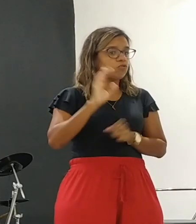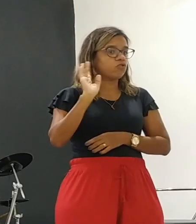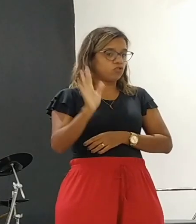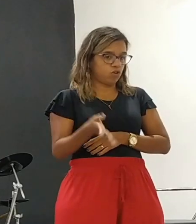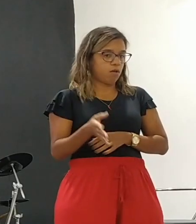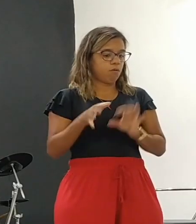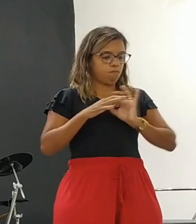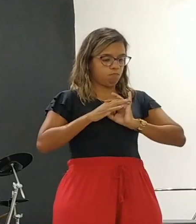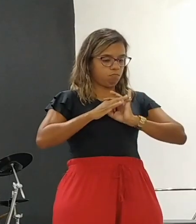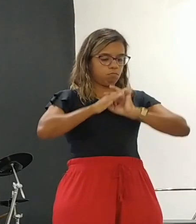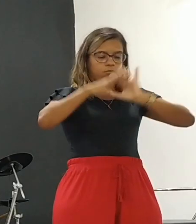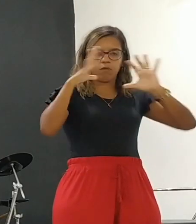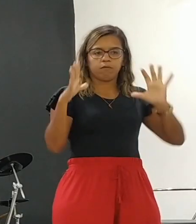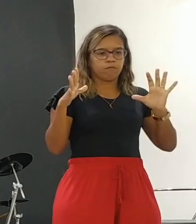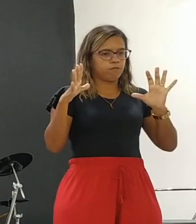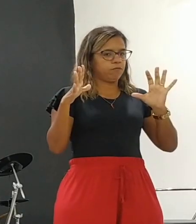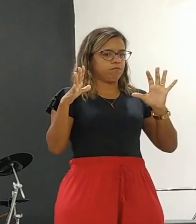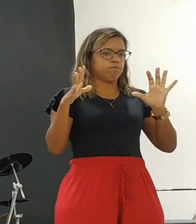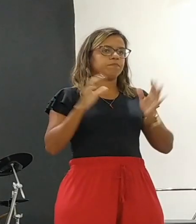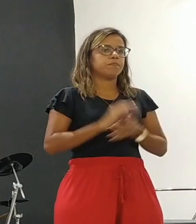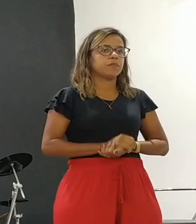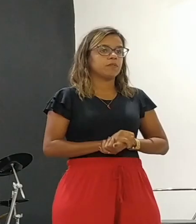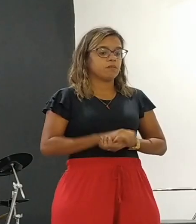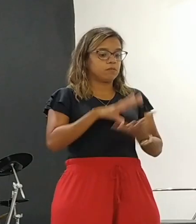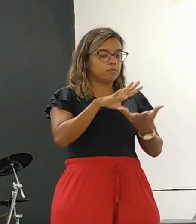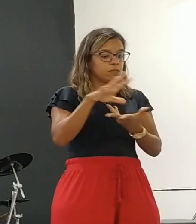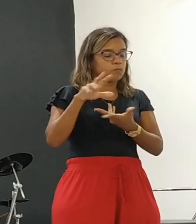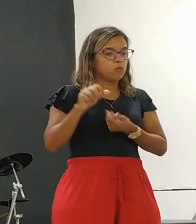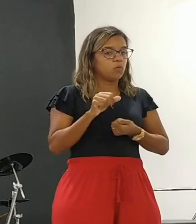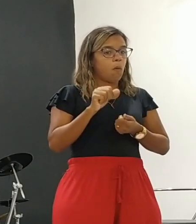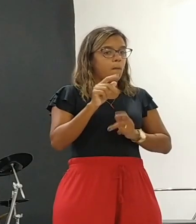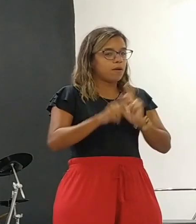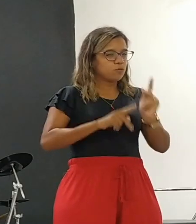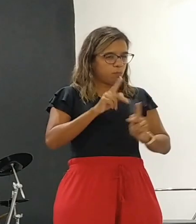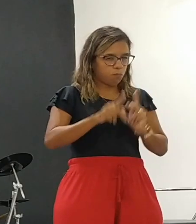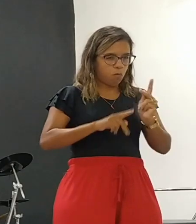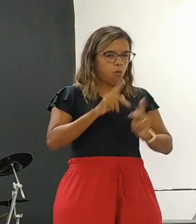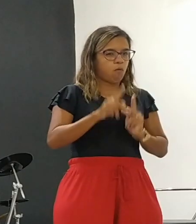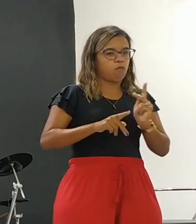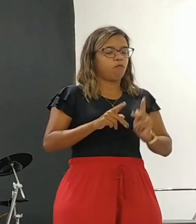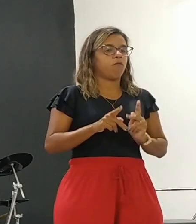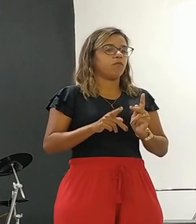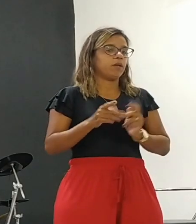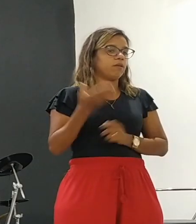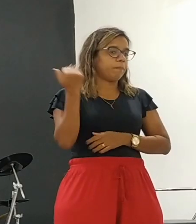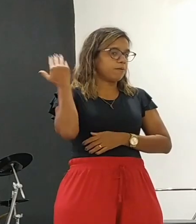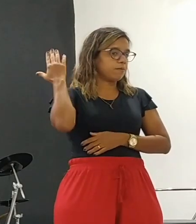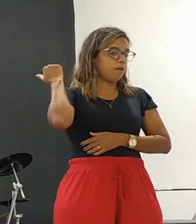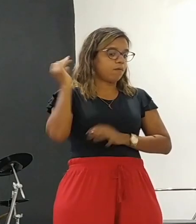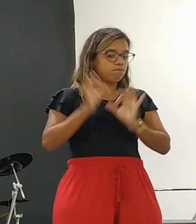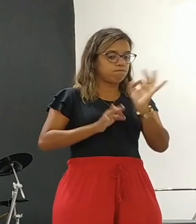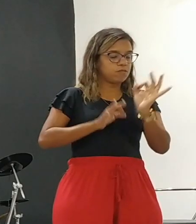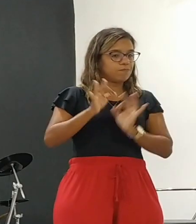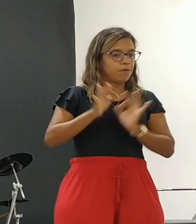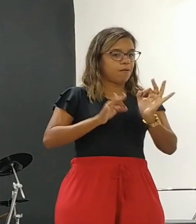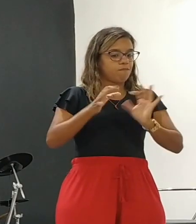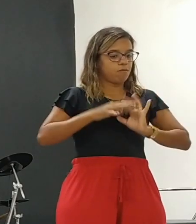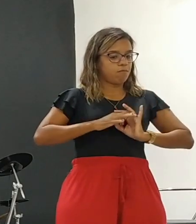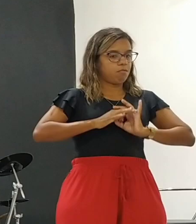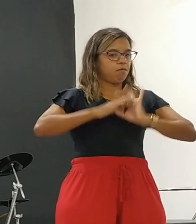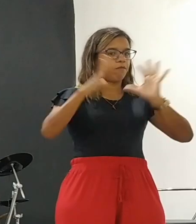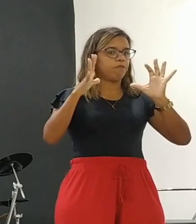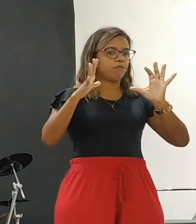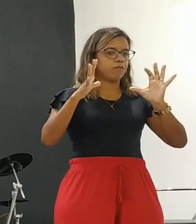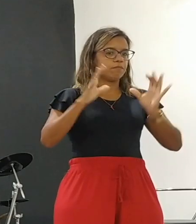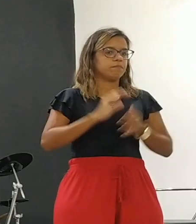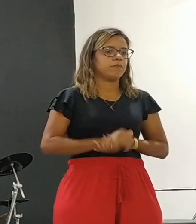do Egito, já saímos desse mundo, mas o povo hebreu naquele dia estava se preparando para ser liberto.